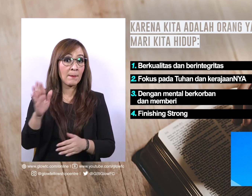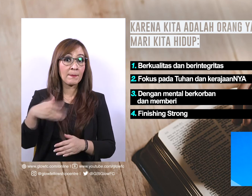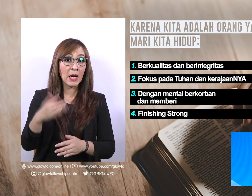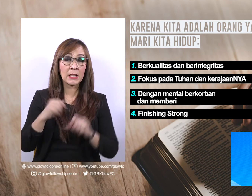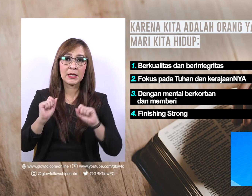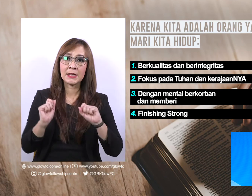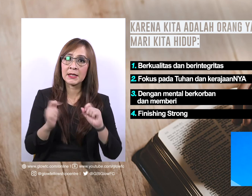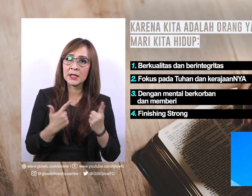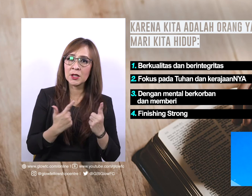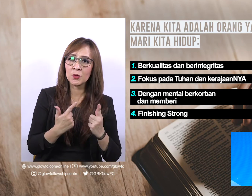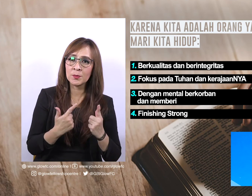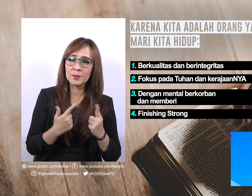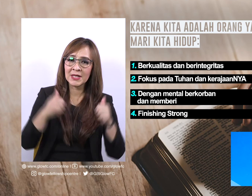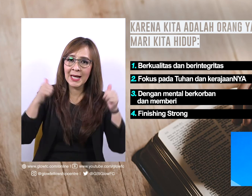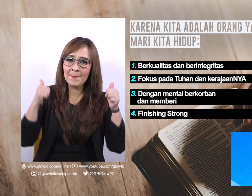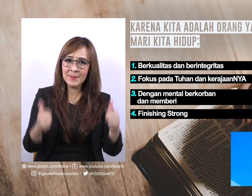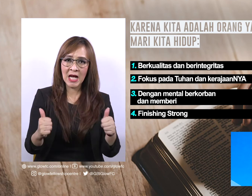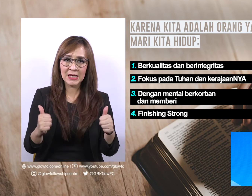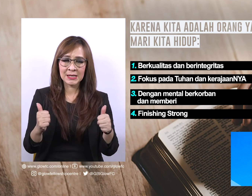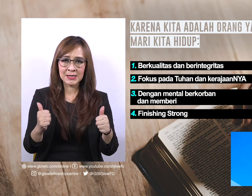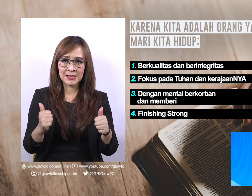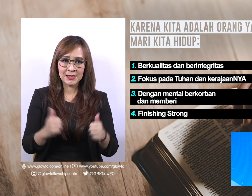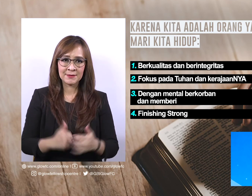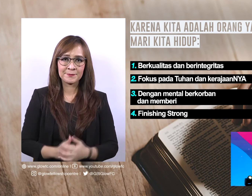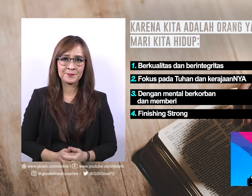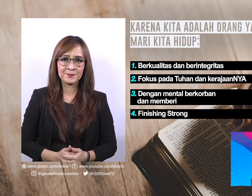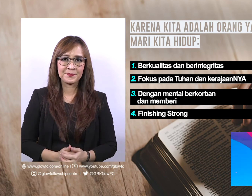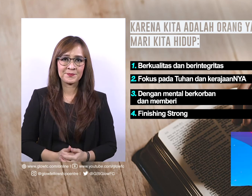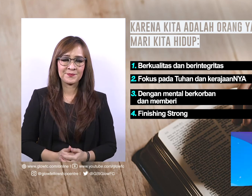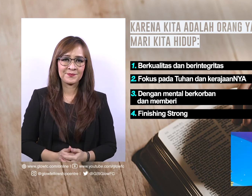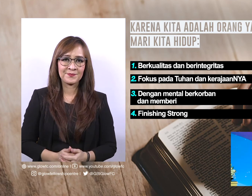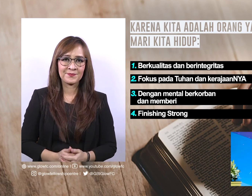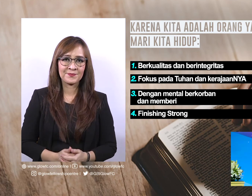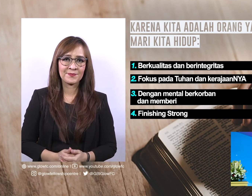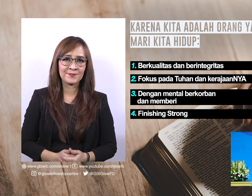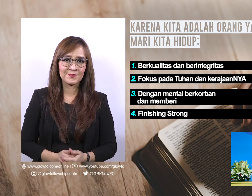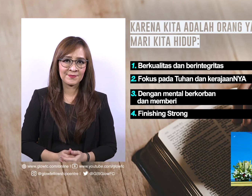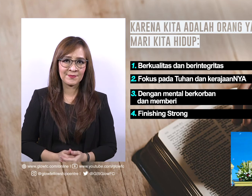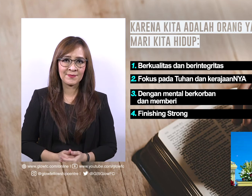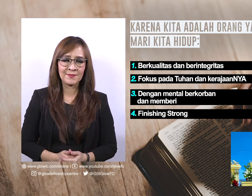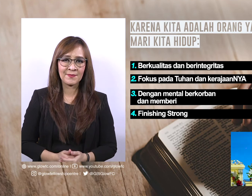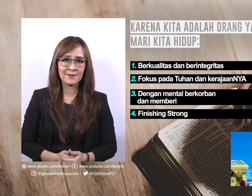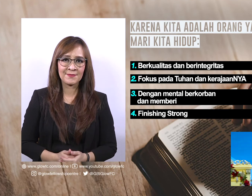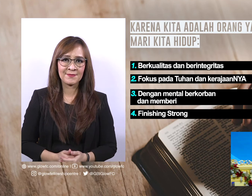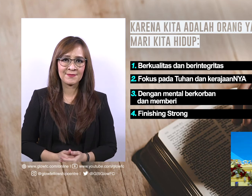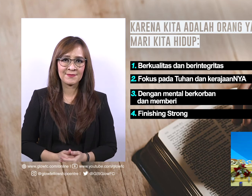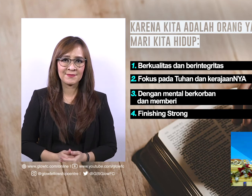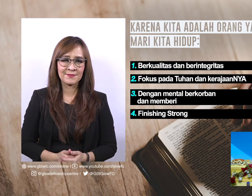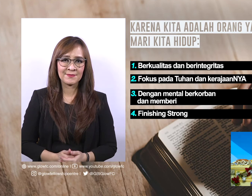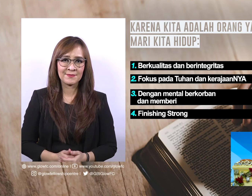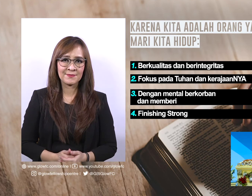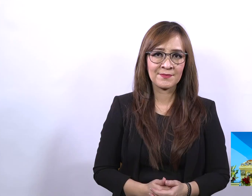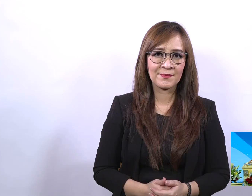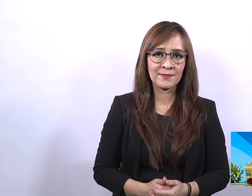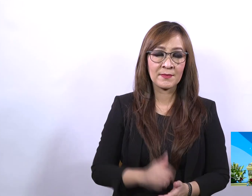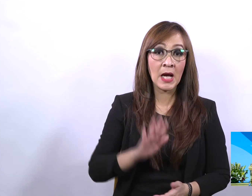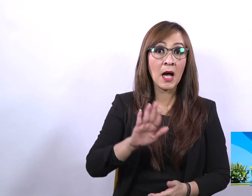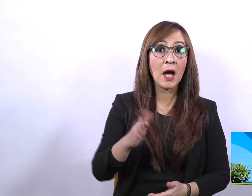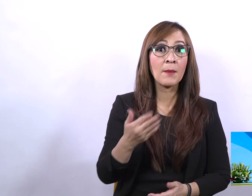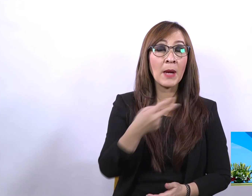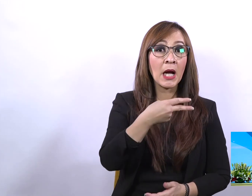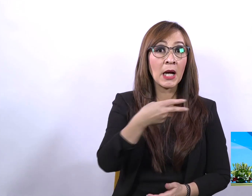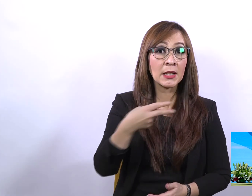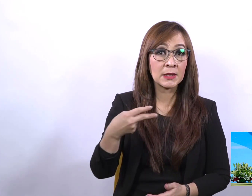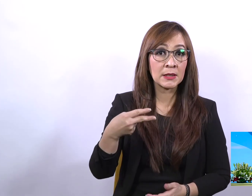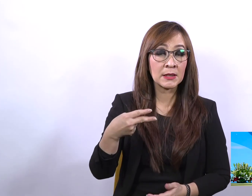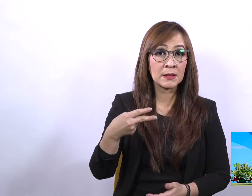hidup finishing strong Hi Hih Apa